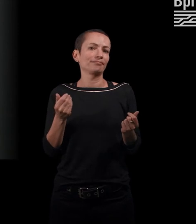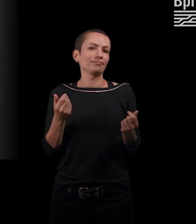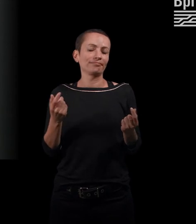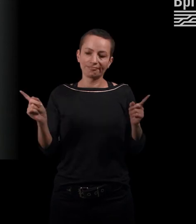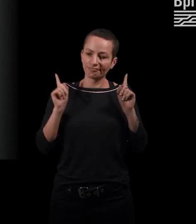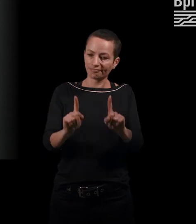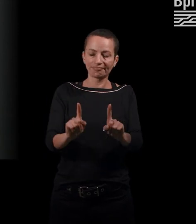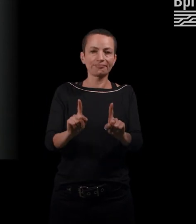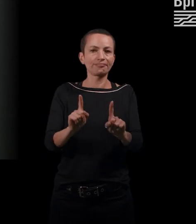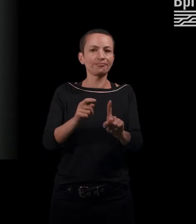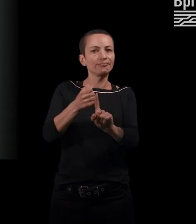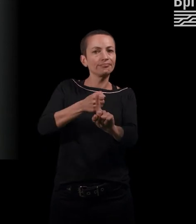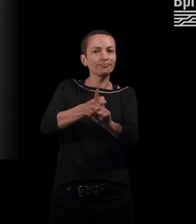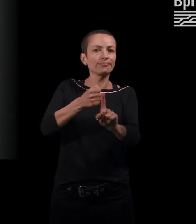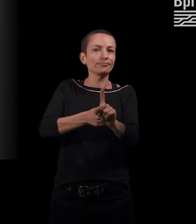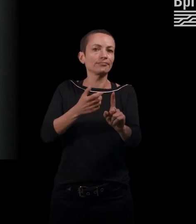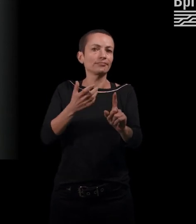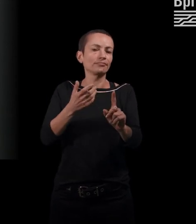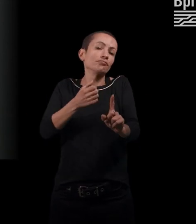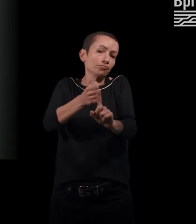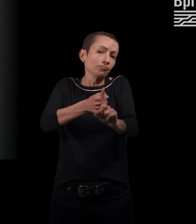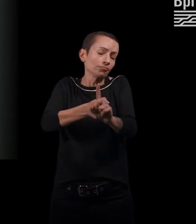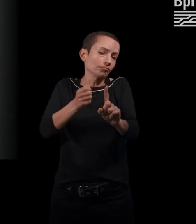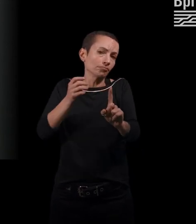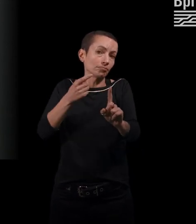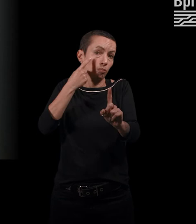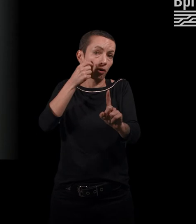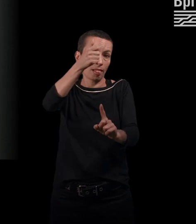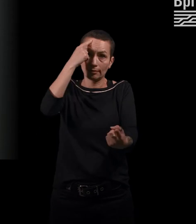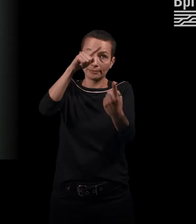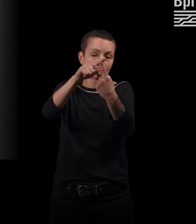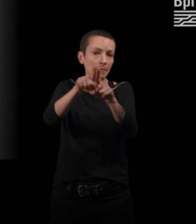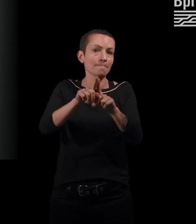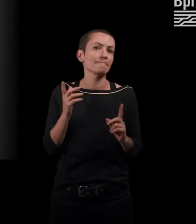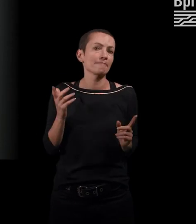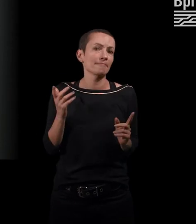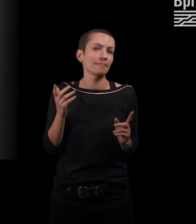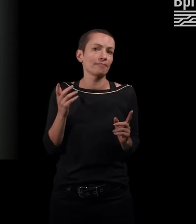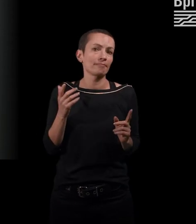ils étaient là et ils se battaient pour, ils se battaient pour une cause